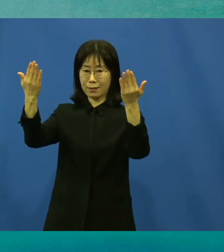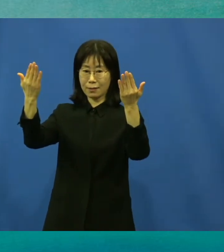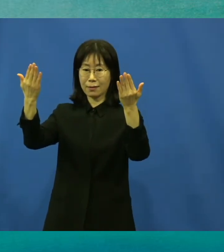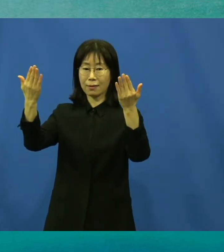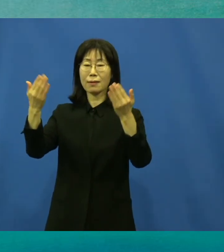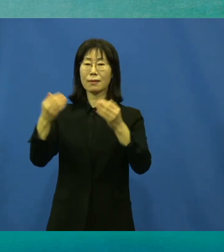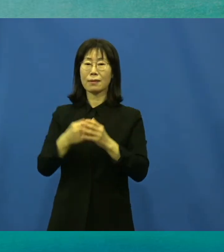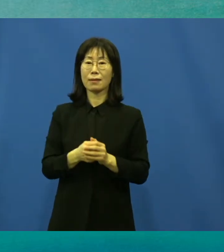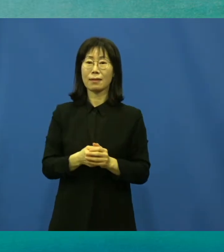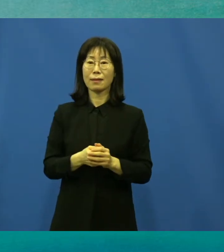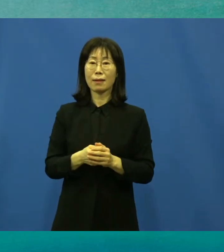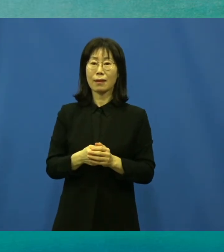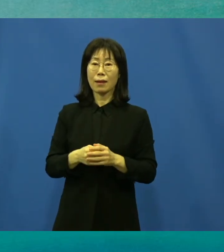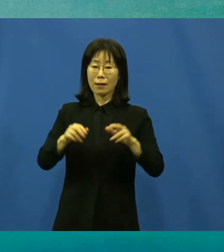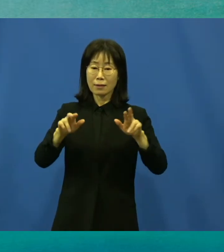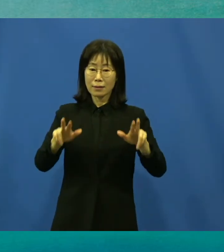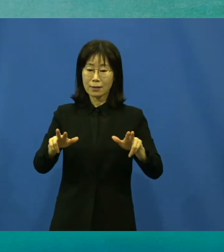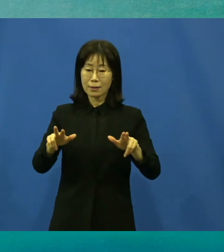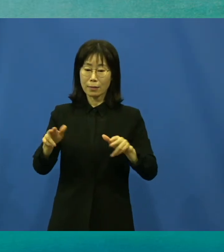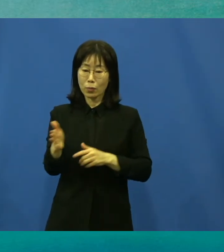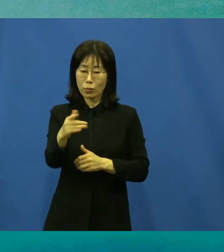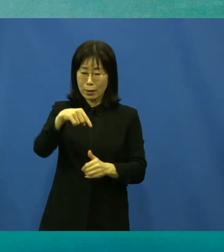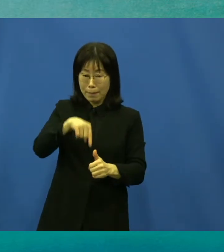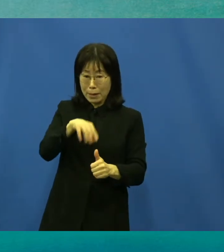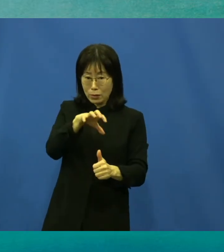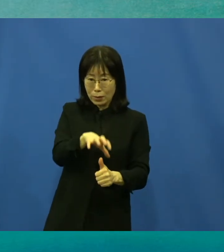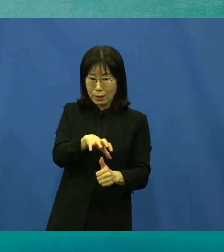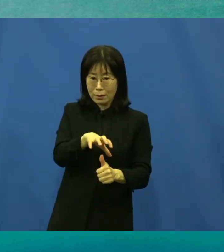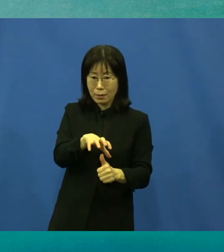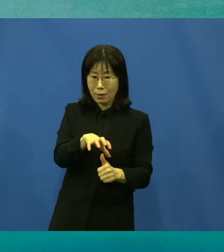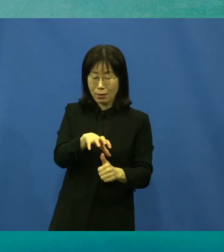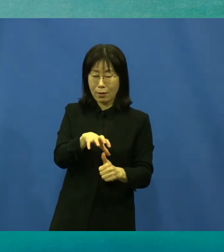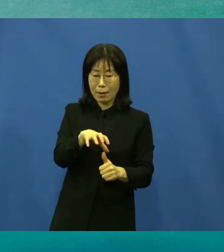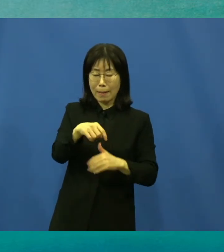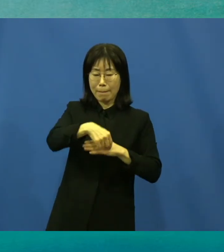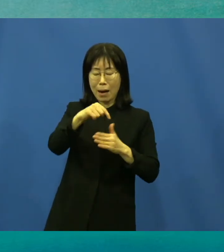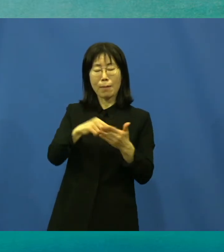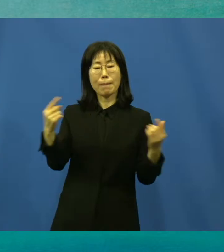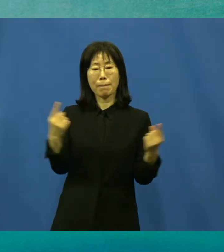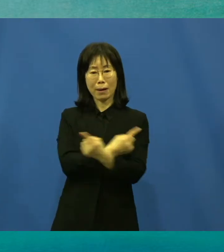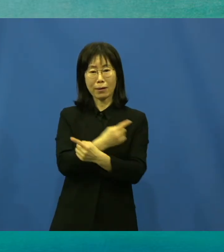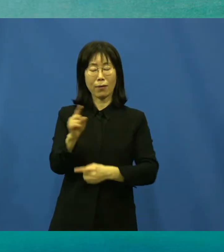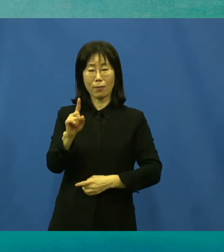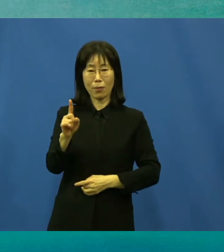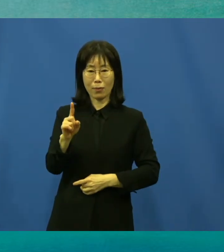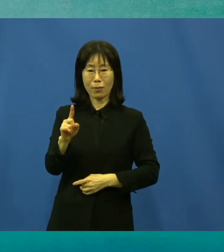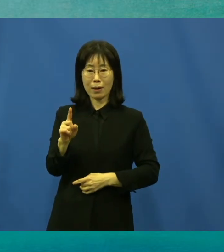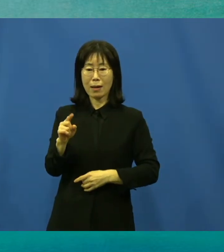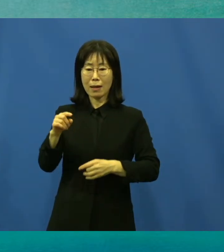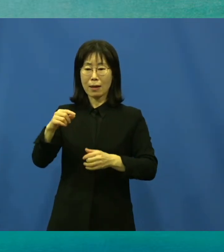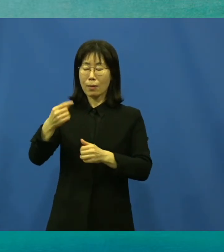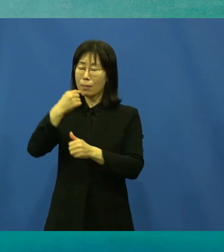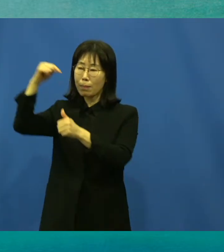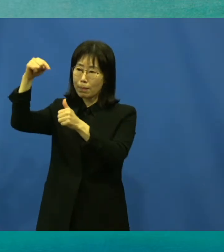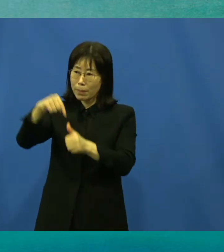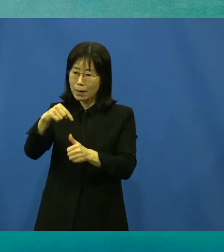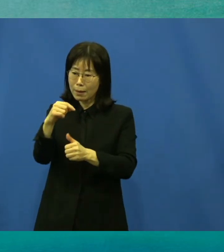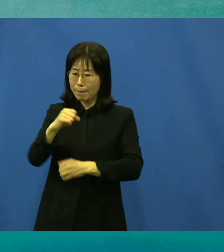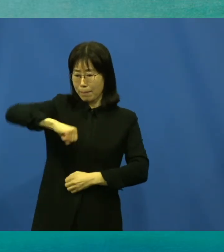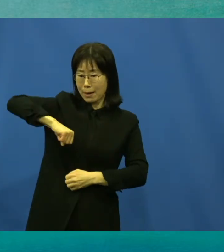불순종에서 순종으로. 요나의 확실한 변화를 알려주는 대목입니다. 그는